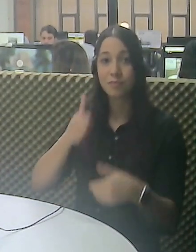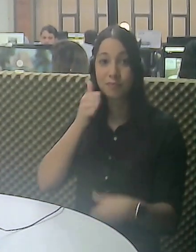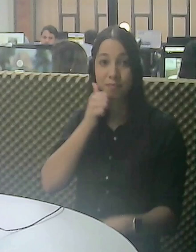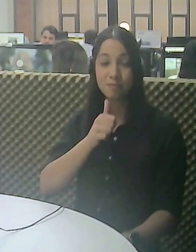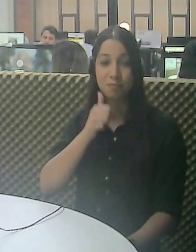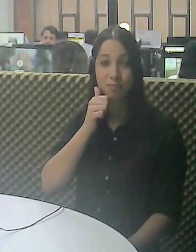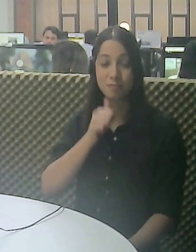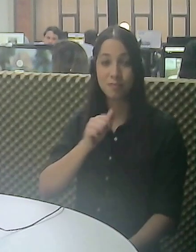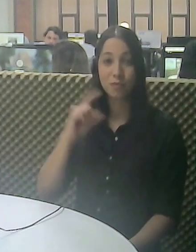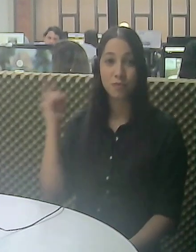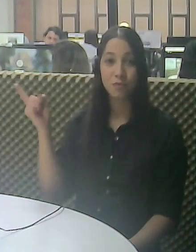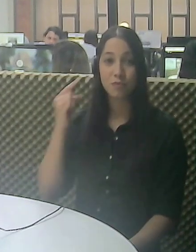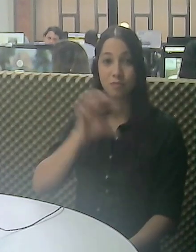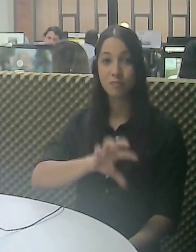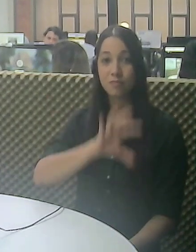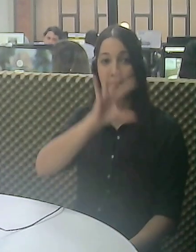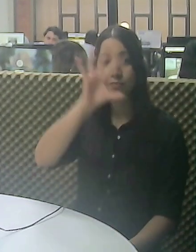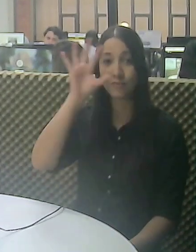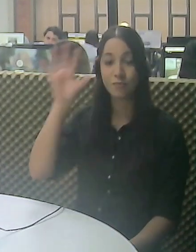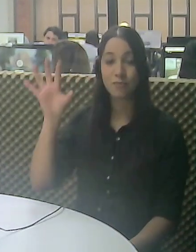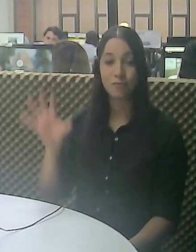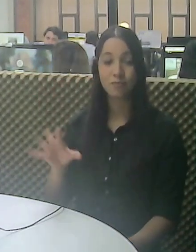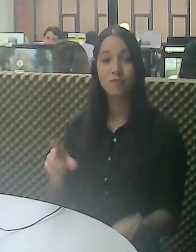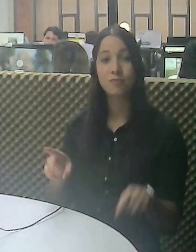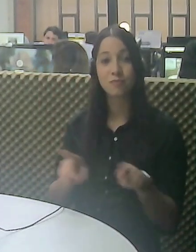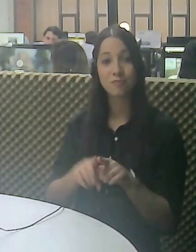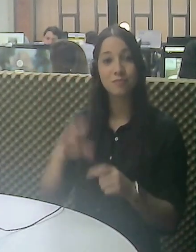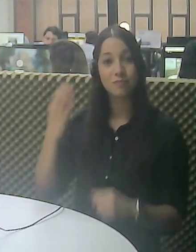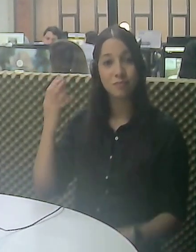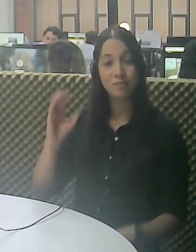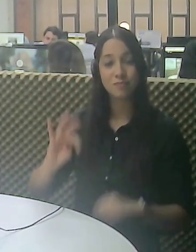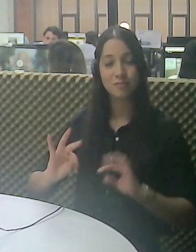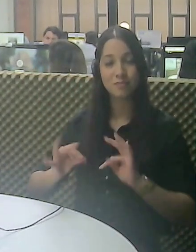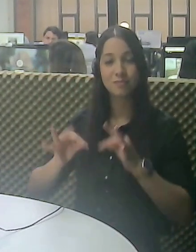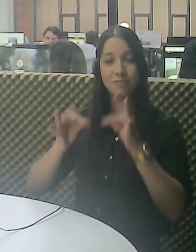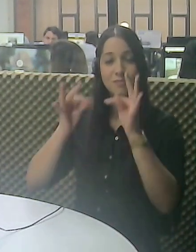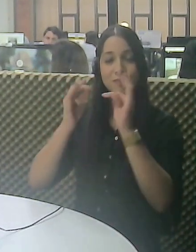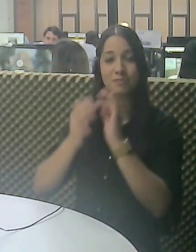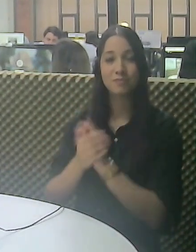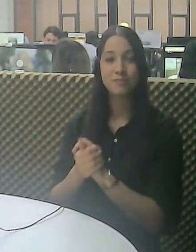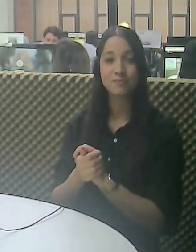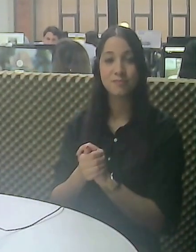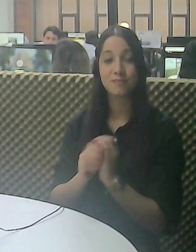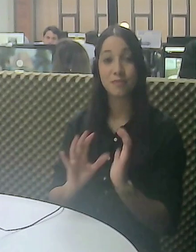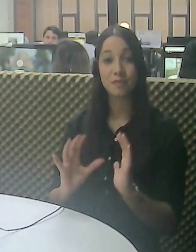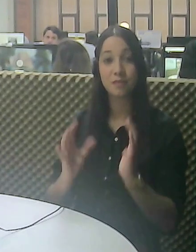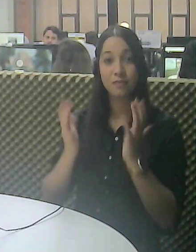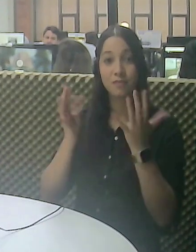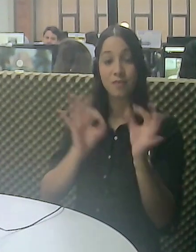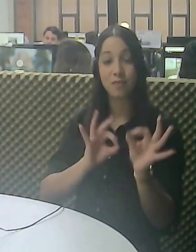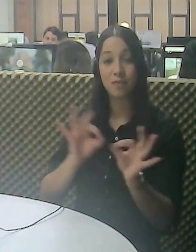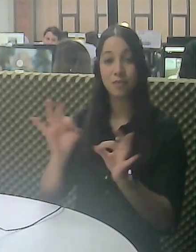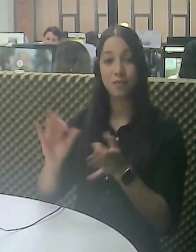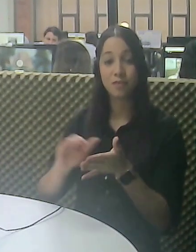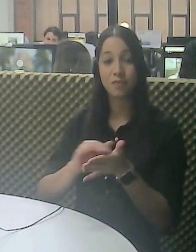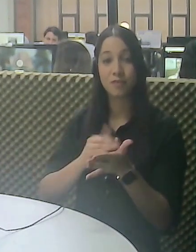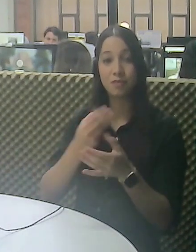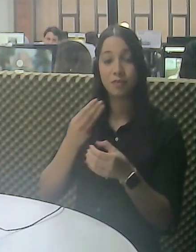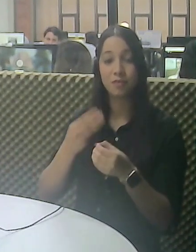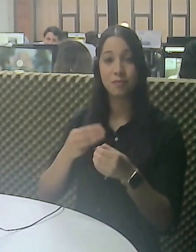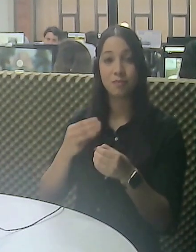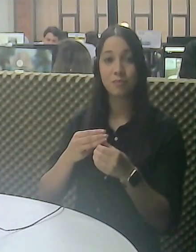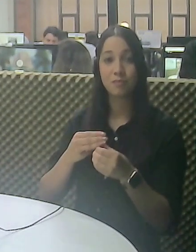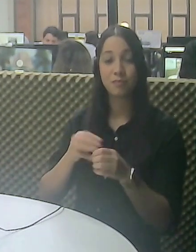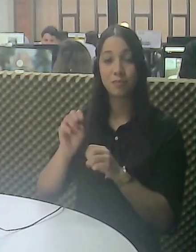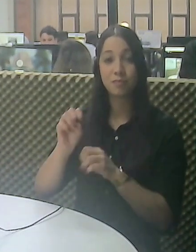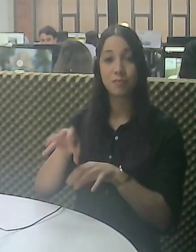mulheres em todos os setores, inclusive na ciência e tecnologia. Durante o evento organizado pelas Secretarias Municipais